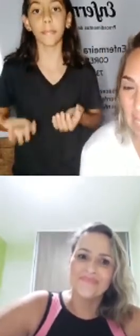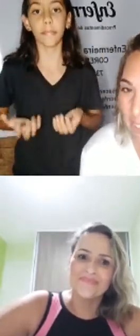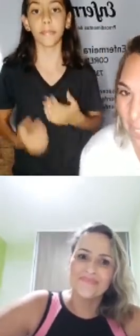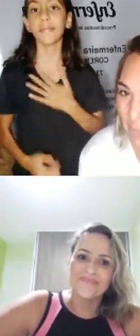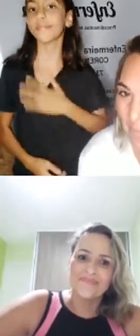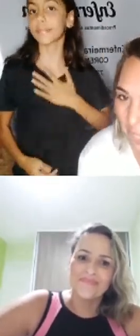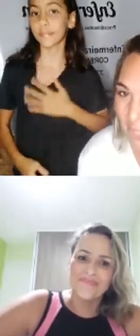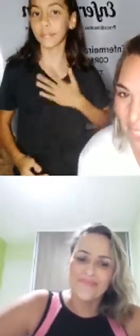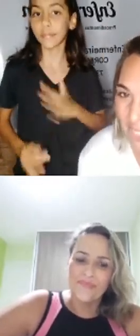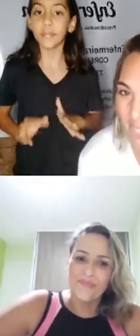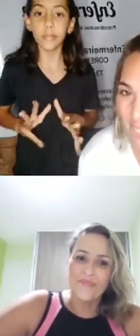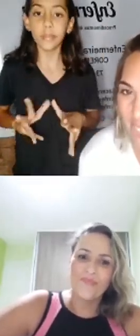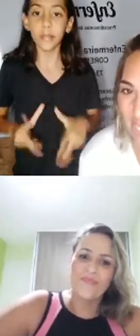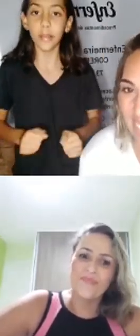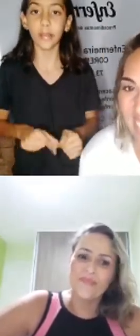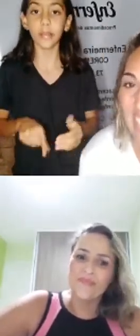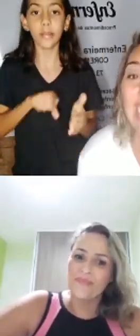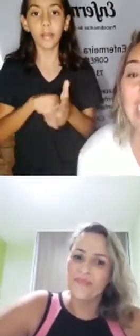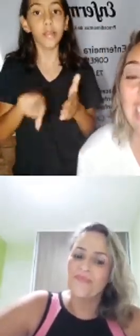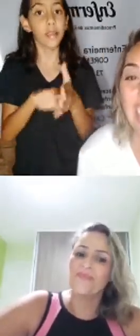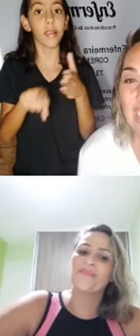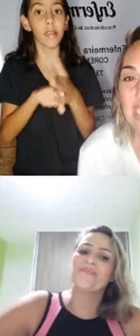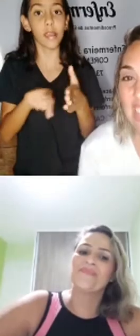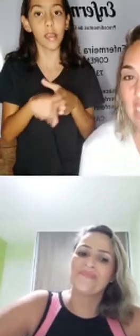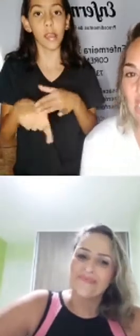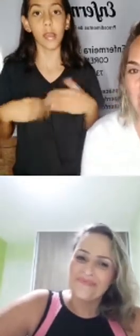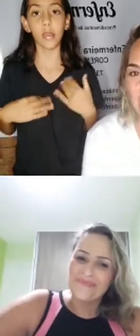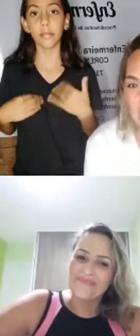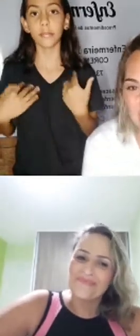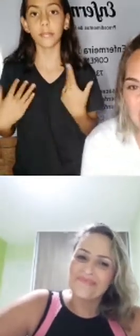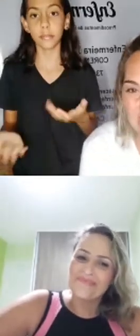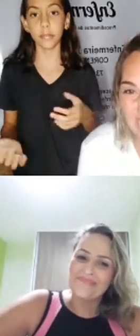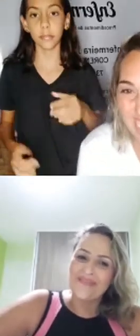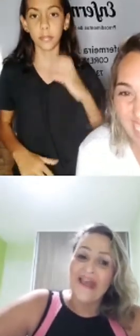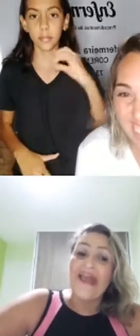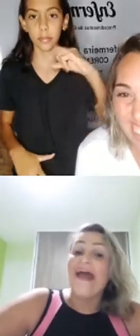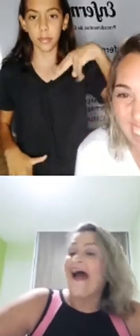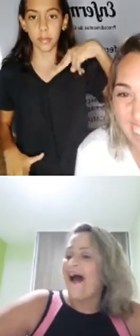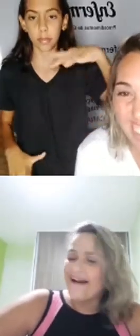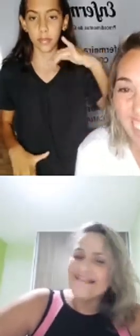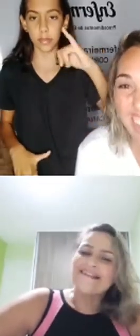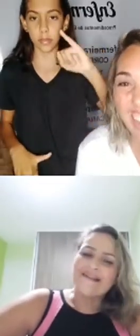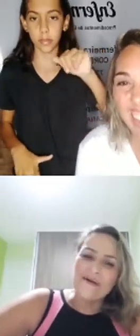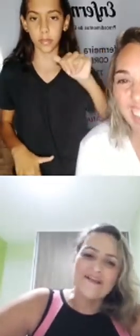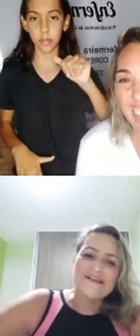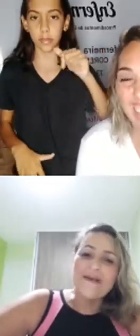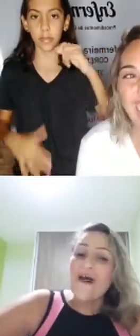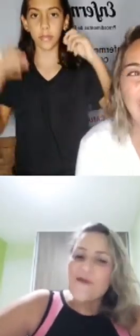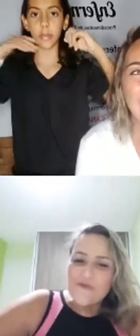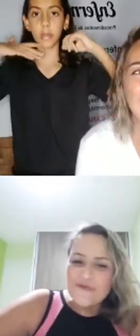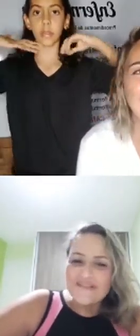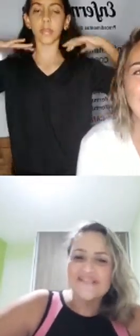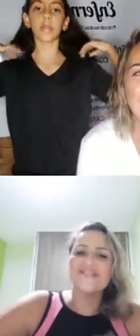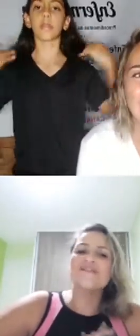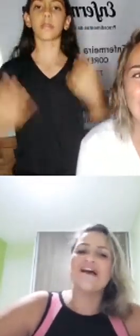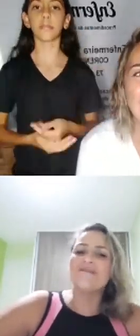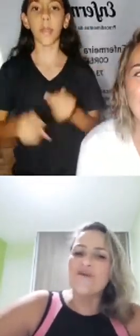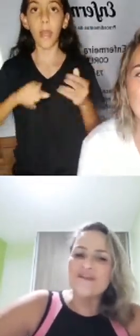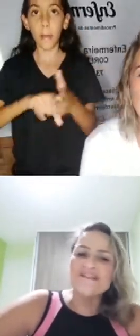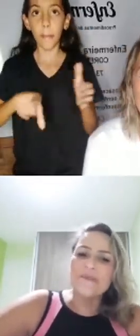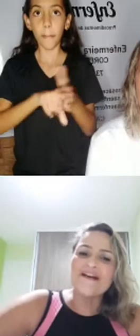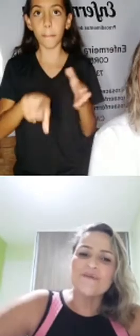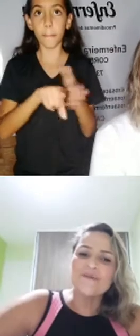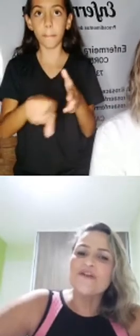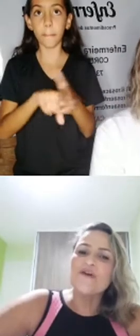pergunta que eu faço para todos, viu, doutora? Quem é Cíntia? Ah, então, essa pergunta, você não sabe como